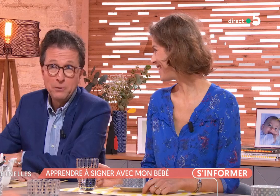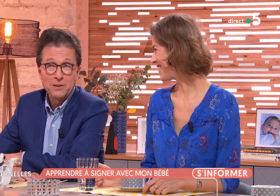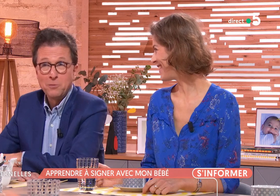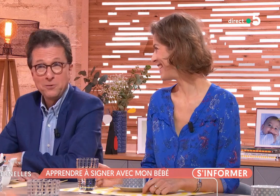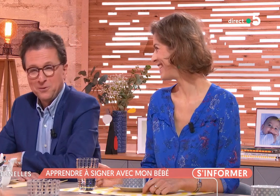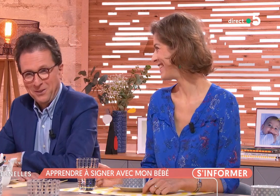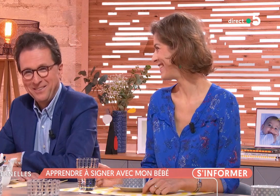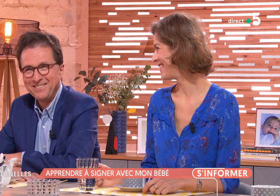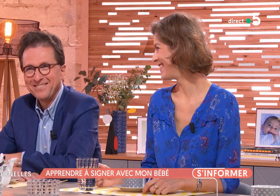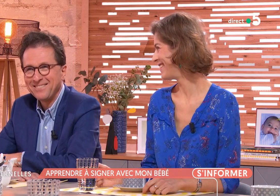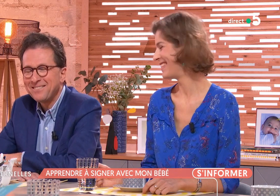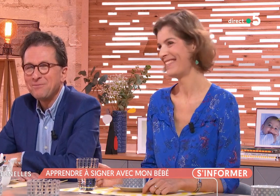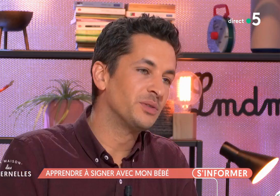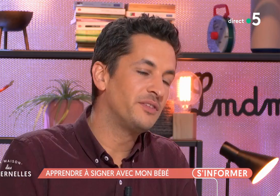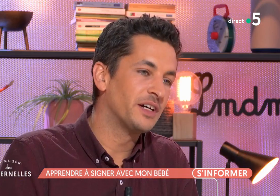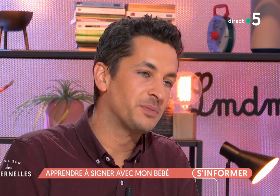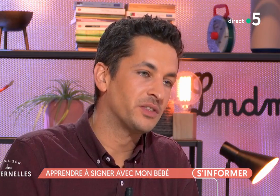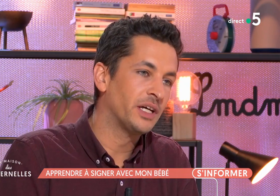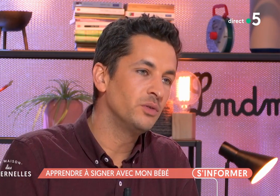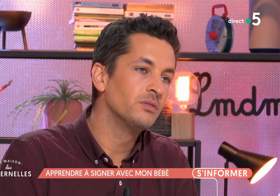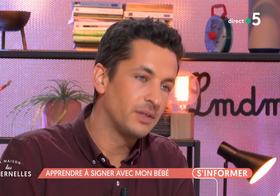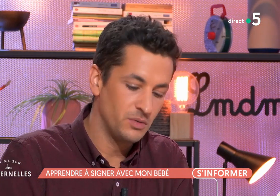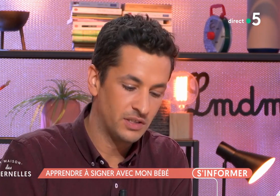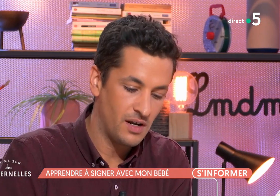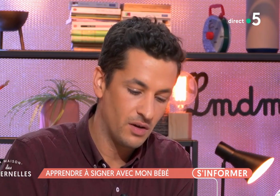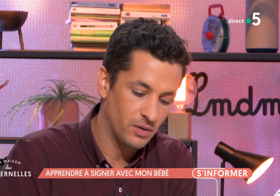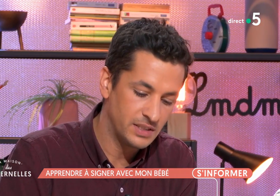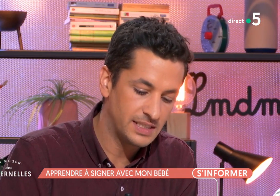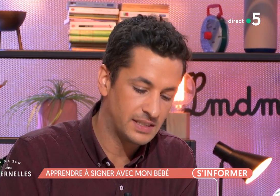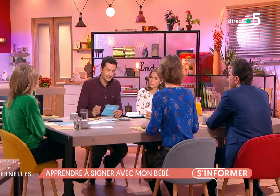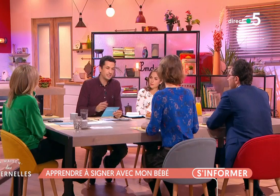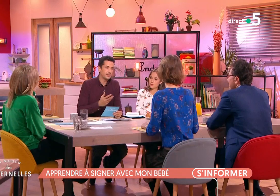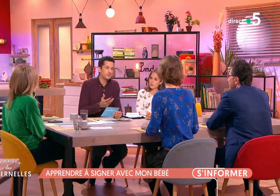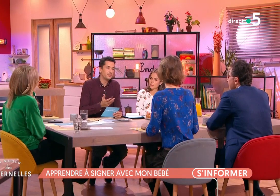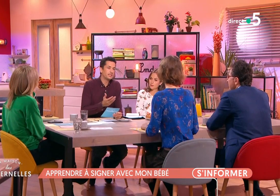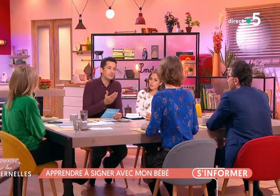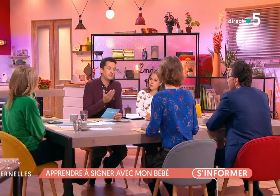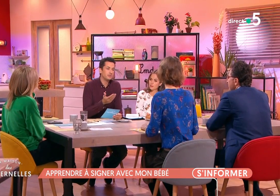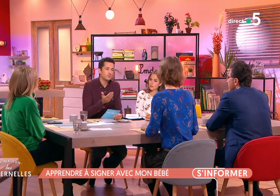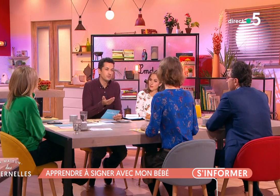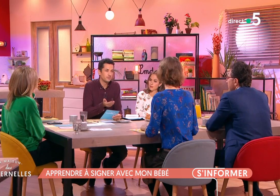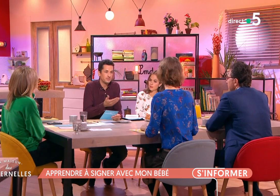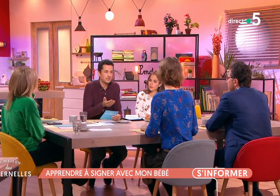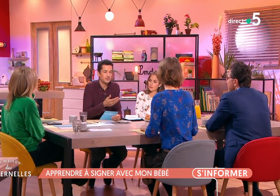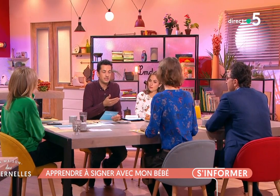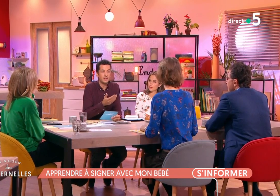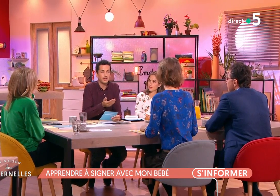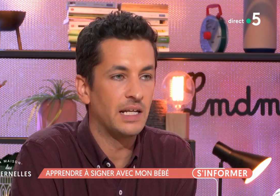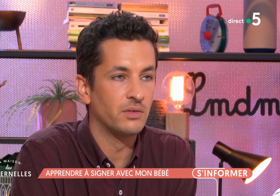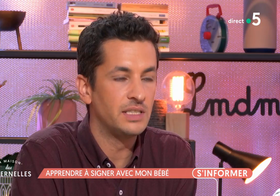immédiatement. Posons tout de suite la question qui fâche, parce qu'il y a une et une seule. On dit que les bébés qui dialoguent avec la langue des